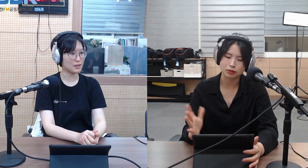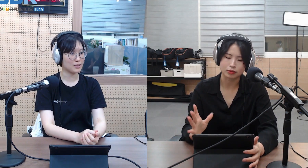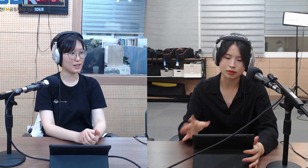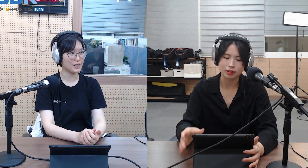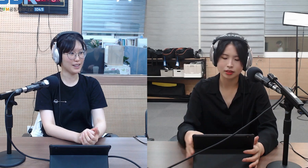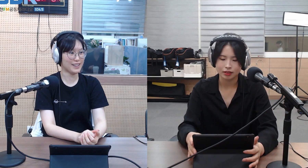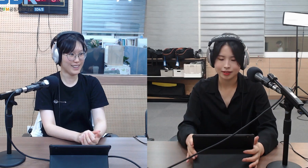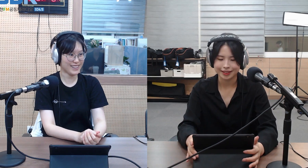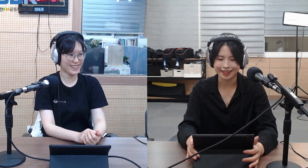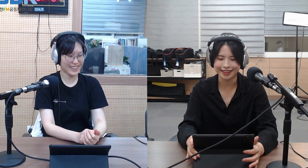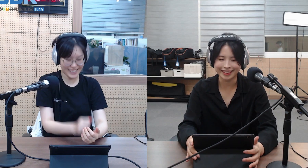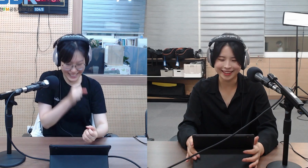되나?